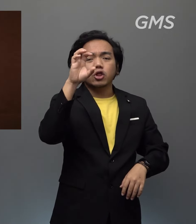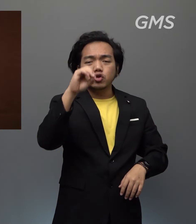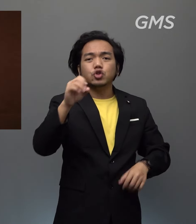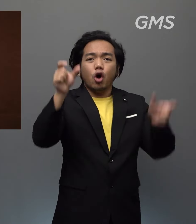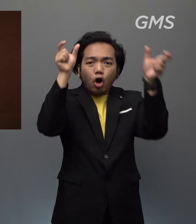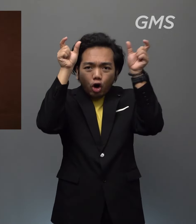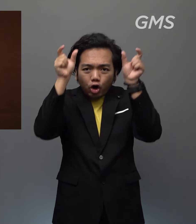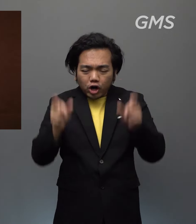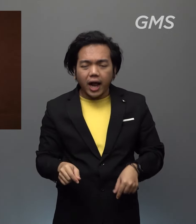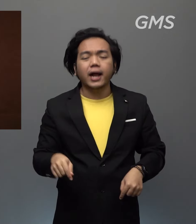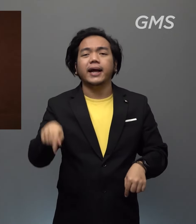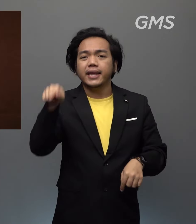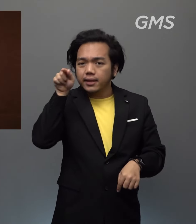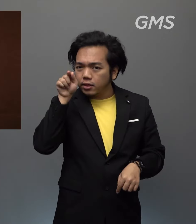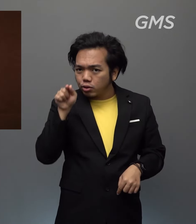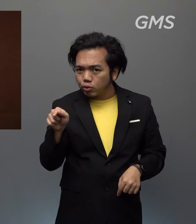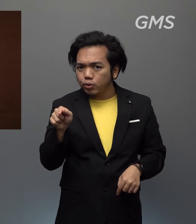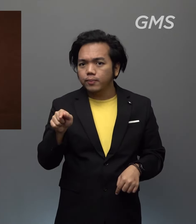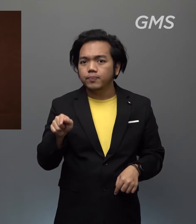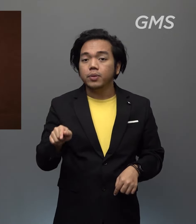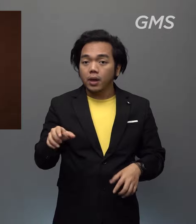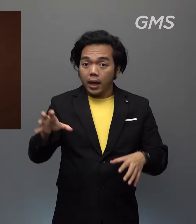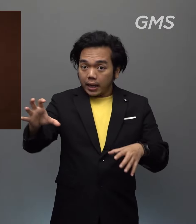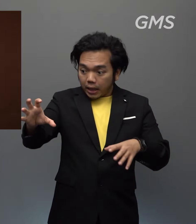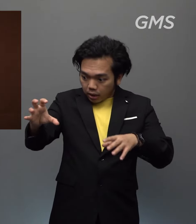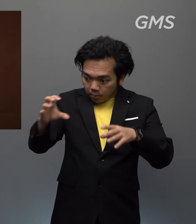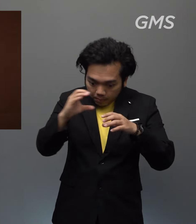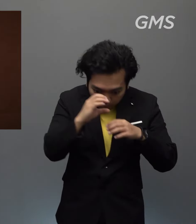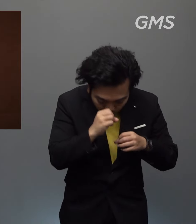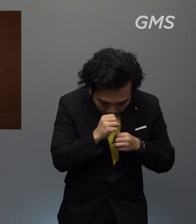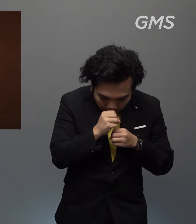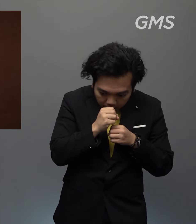adalah 300 yang ditemukan dari seleksi